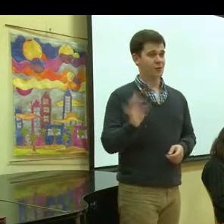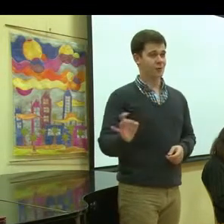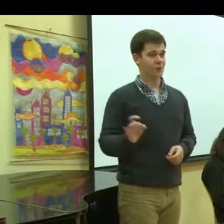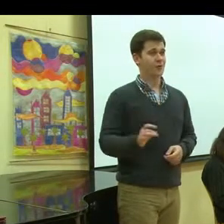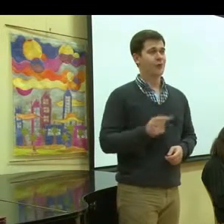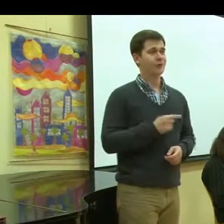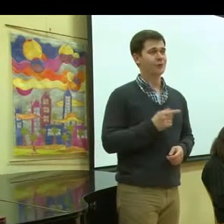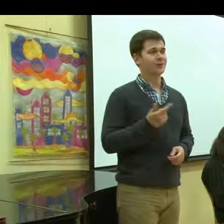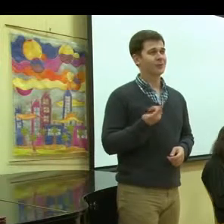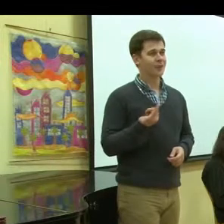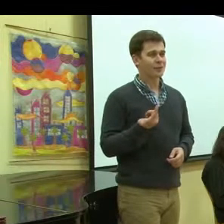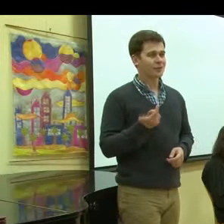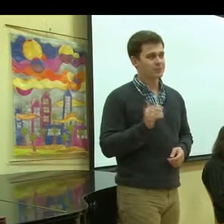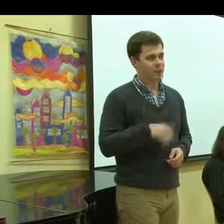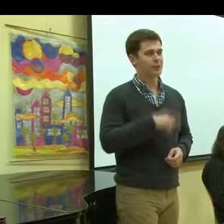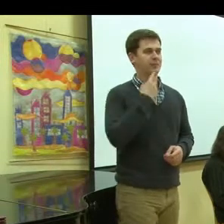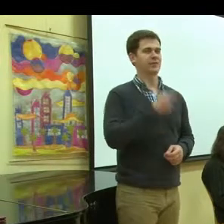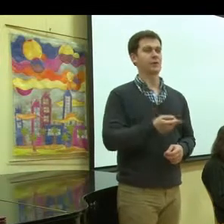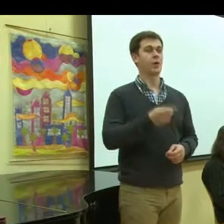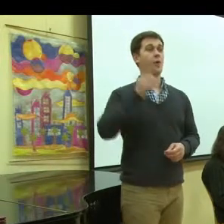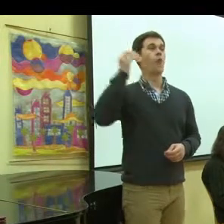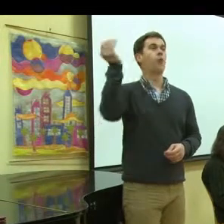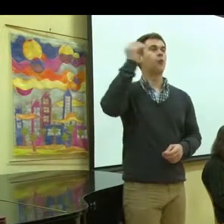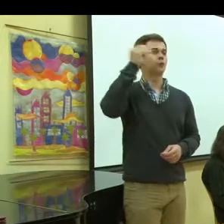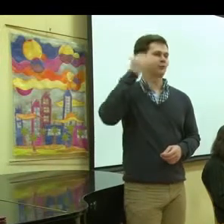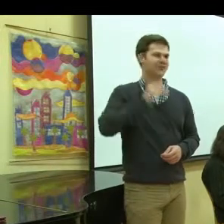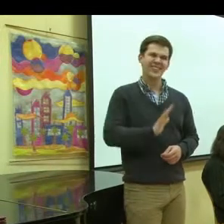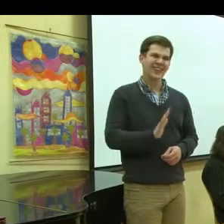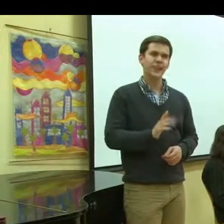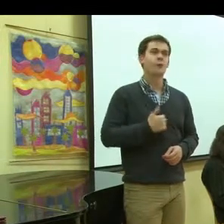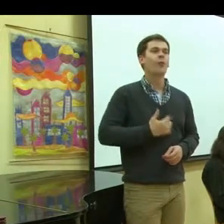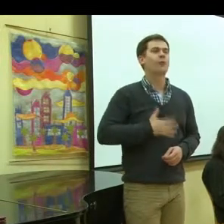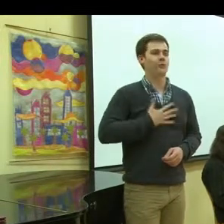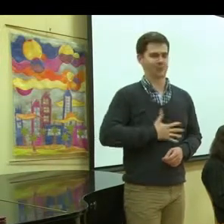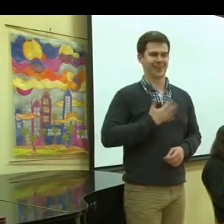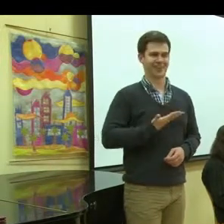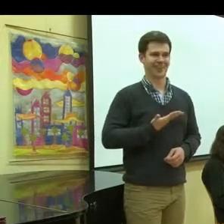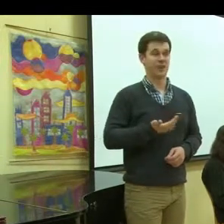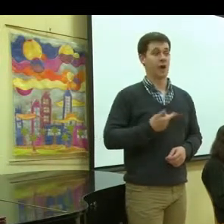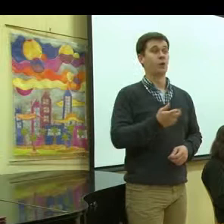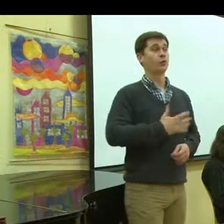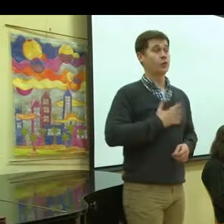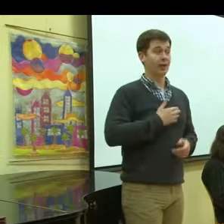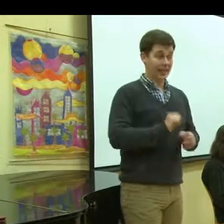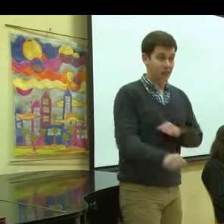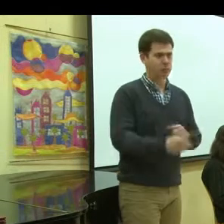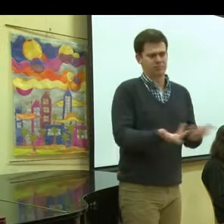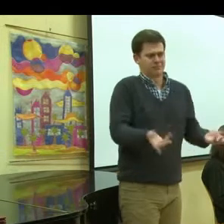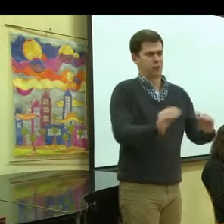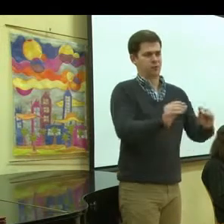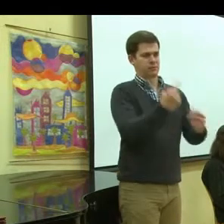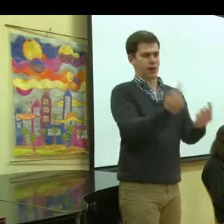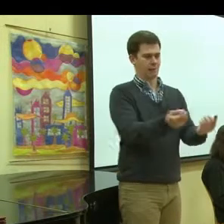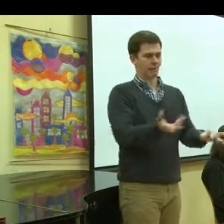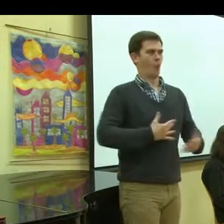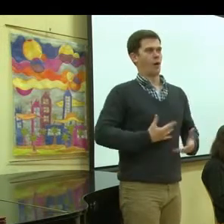taniec, który nie wiem, możemy się nauczyć, tak, ale przede wszystkim go czujemy. Hay mucha gente que lo baila hace 20 años, pero no lo